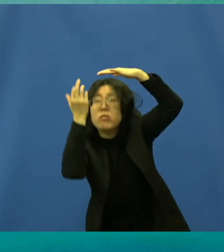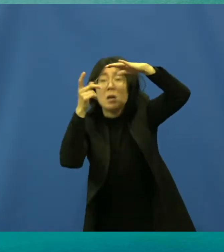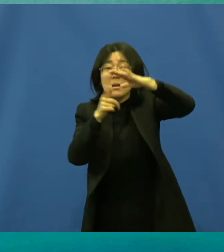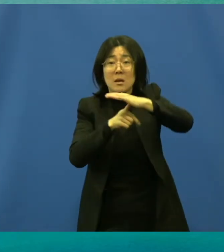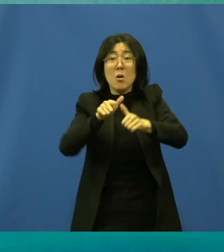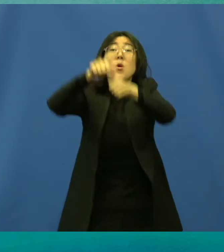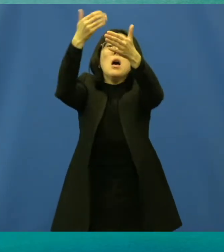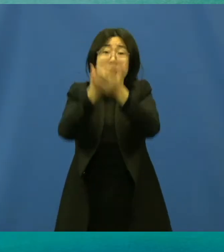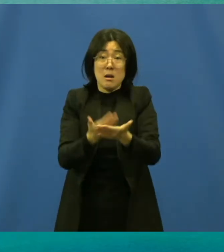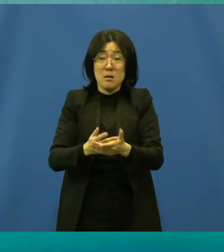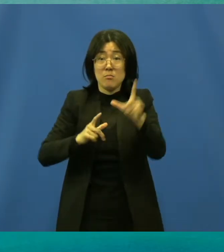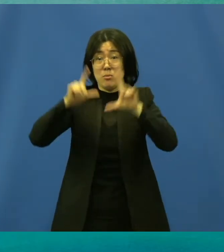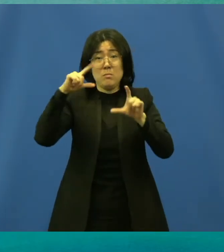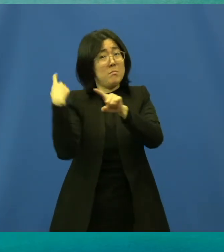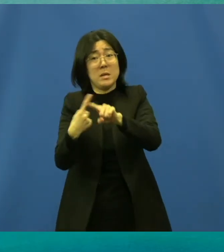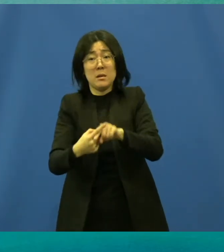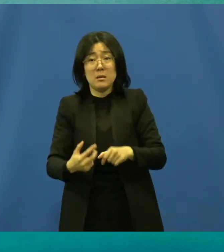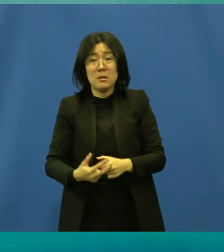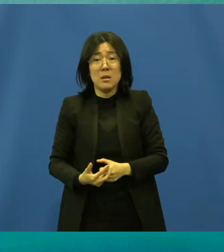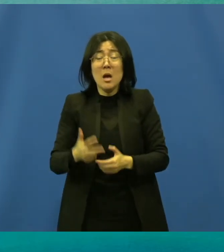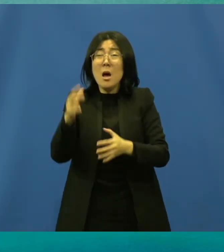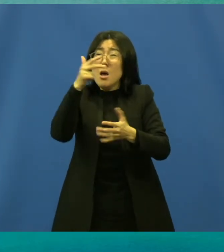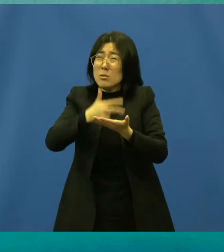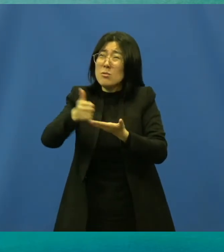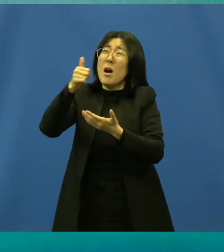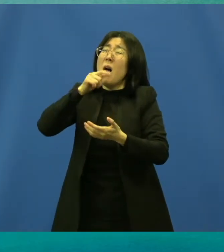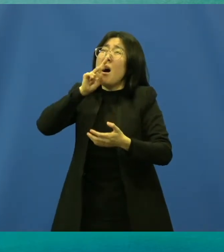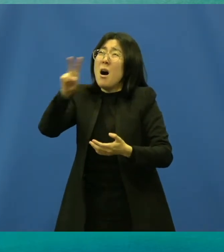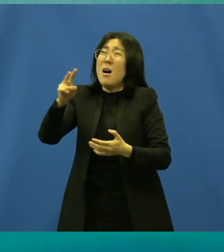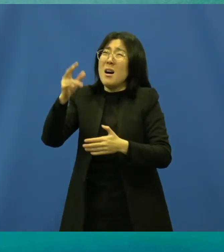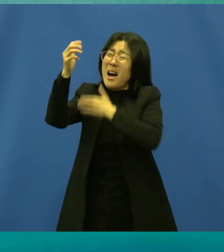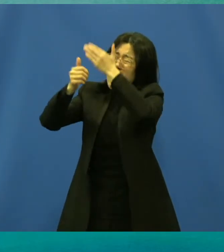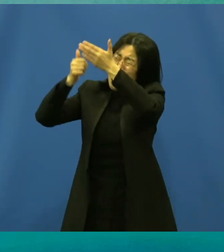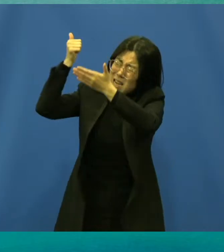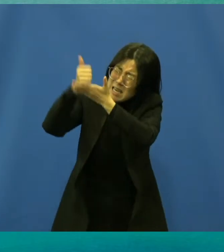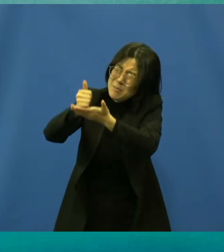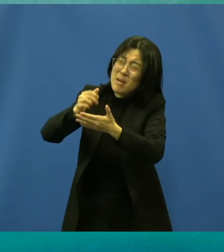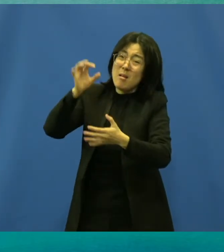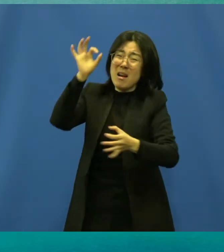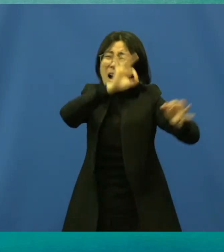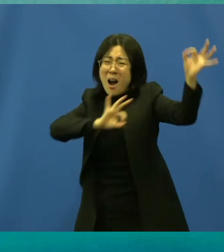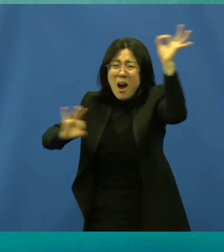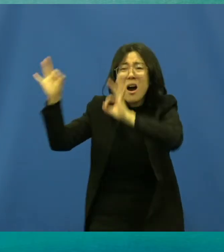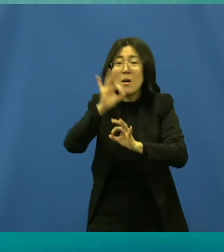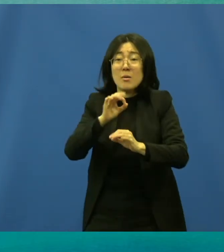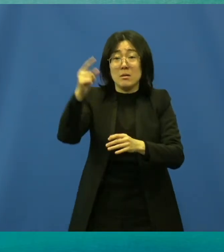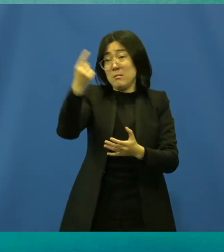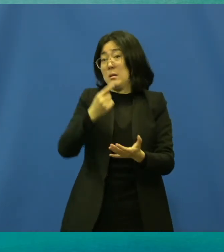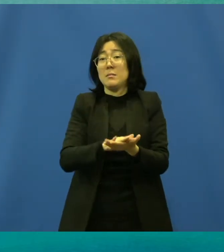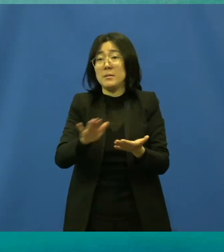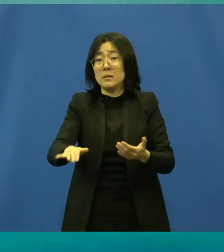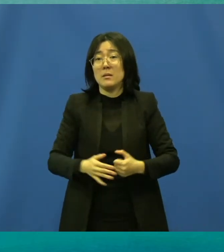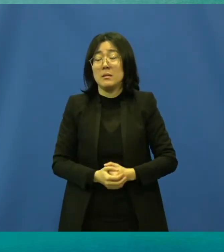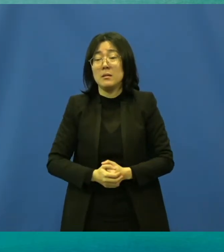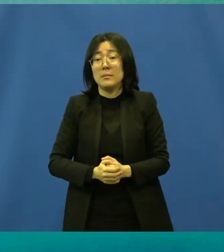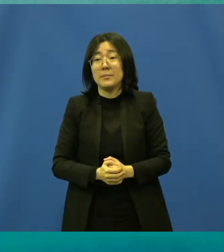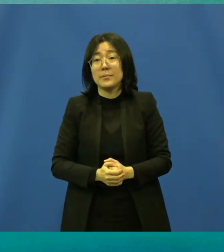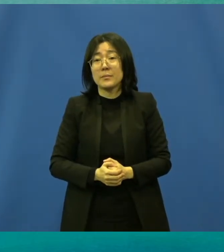그래서 살 길은 하나님을 죽도록 찾는 겁니다. 찾는 거예요. 여러분,